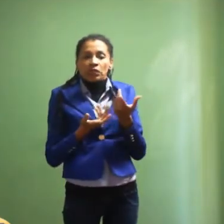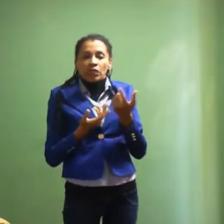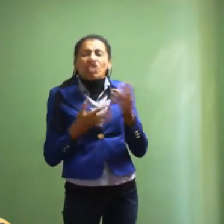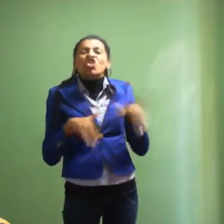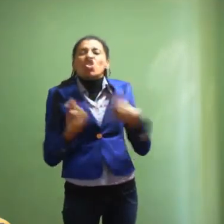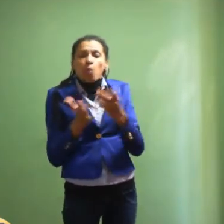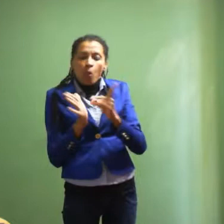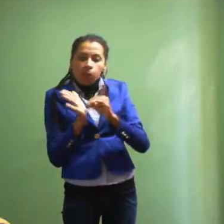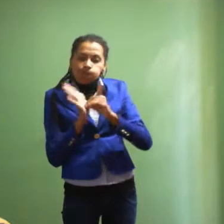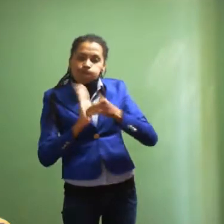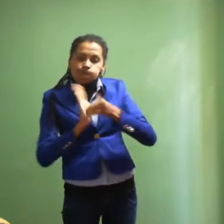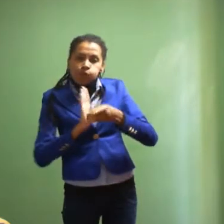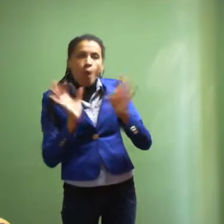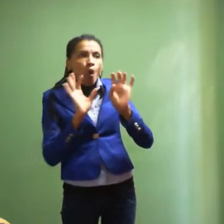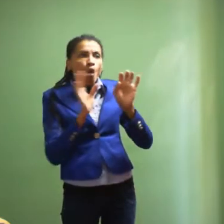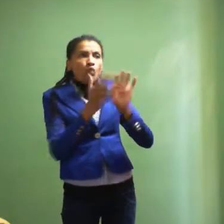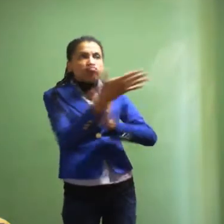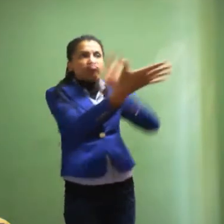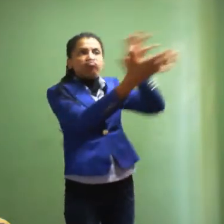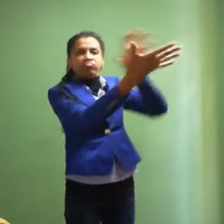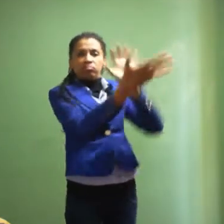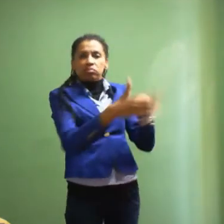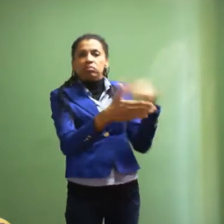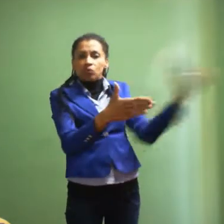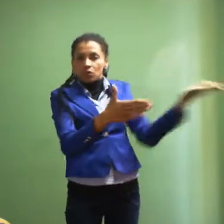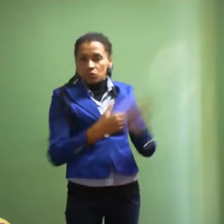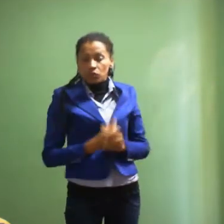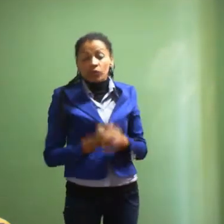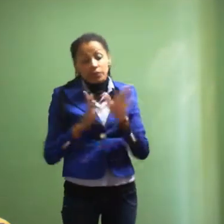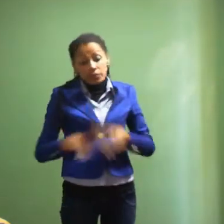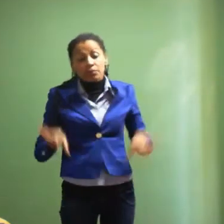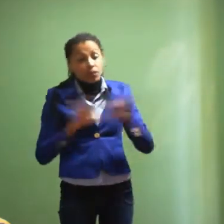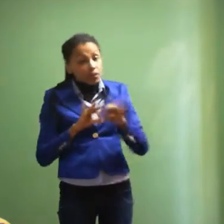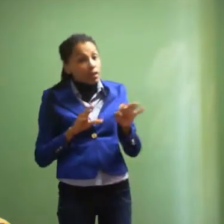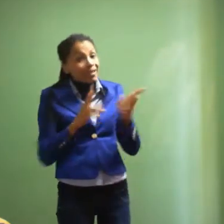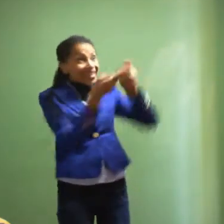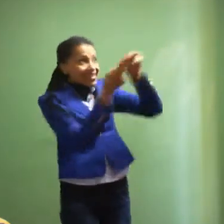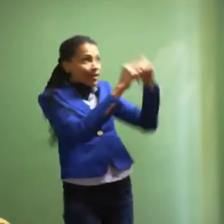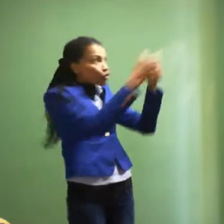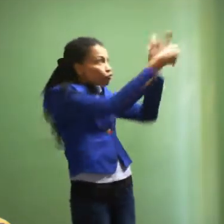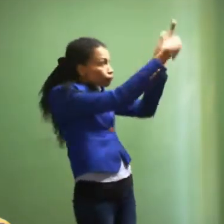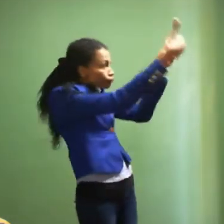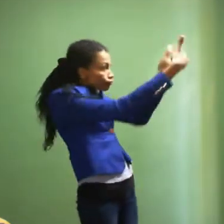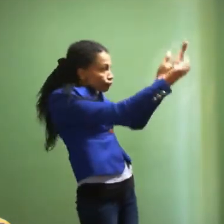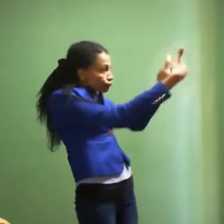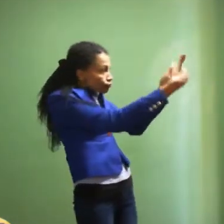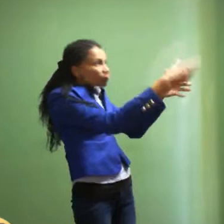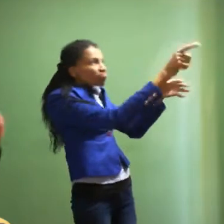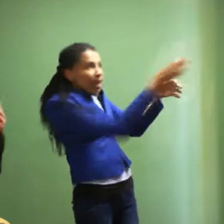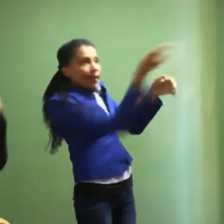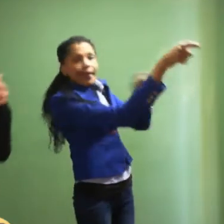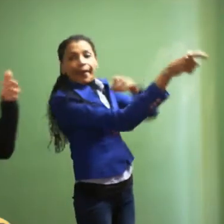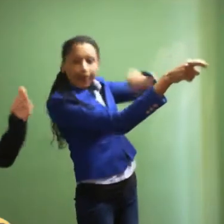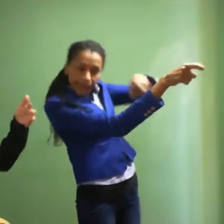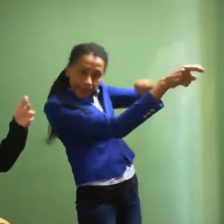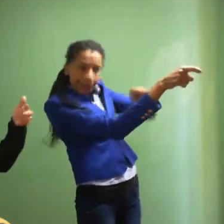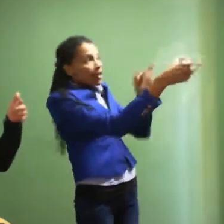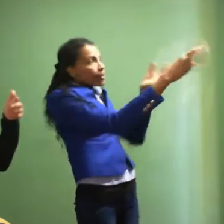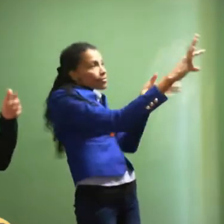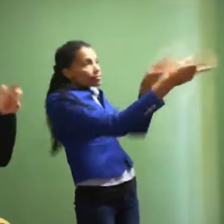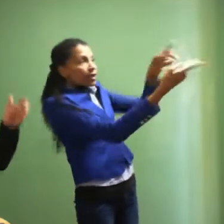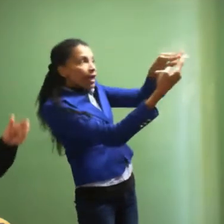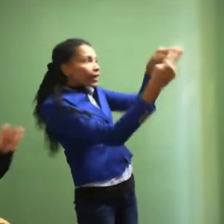en un diccionario o en una lámina? Entonces, pues, por eso es que tiene que ir tan interrelacionado el trabajo de lengua de señas, del